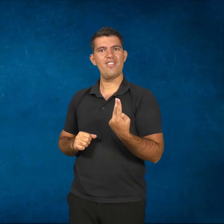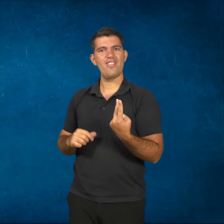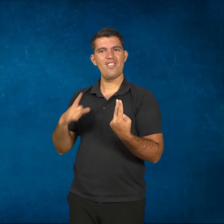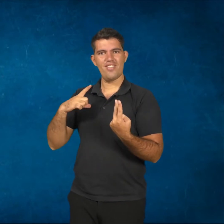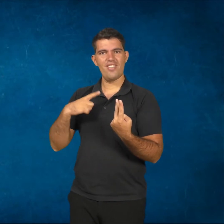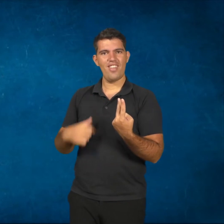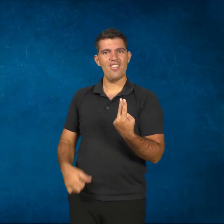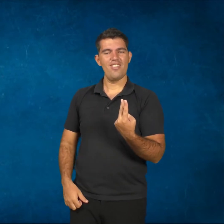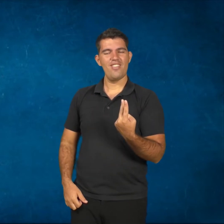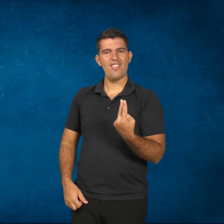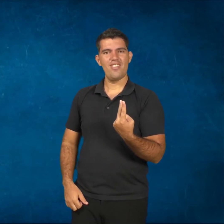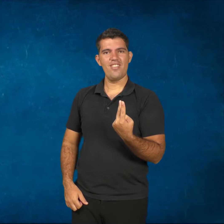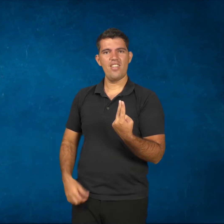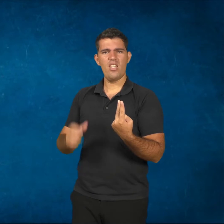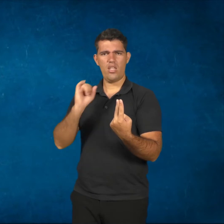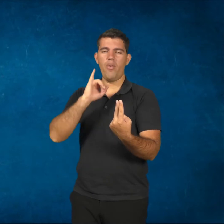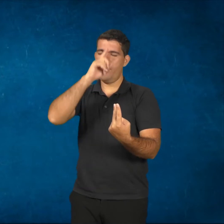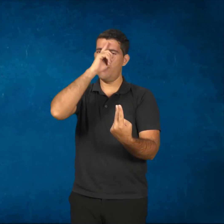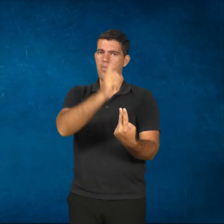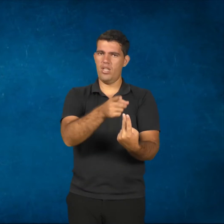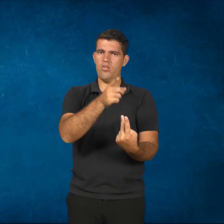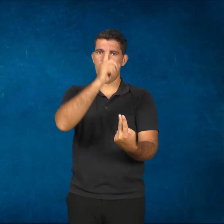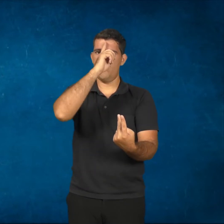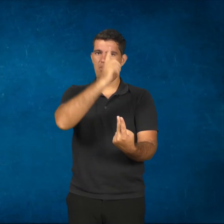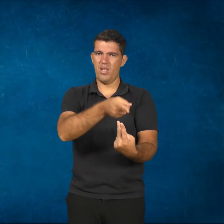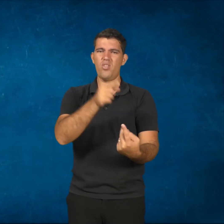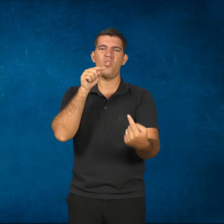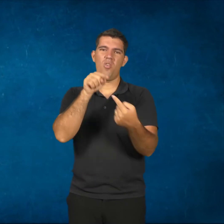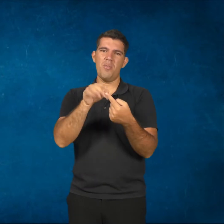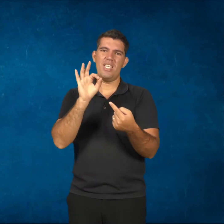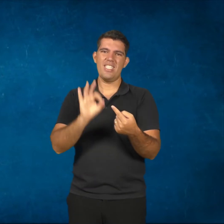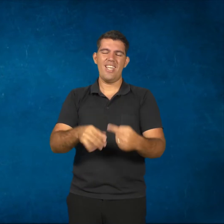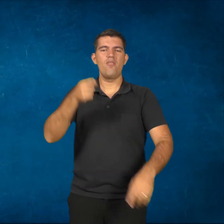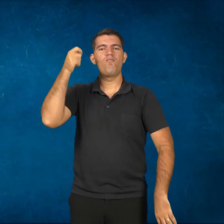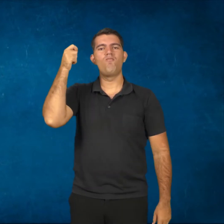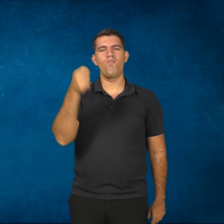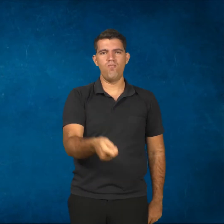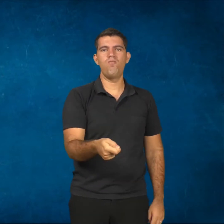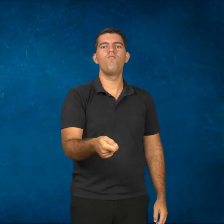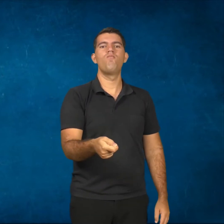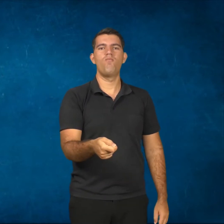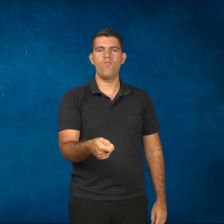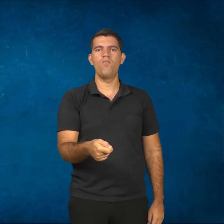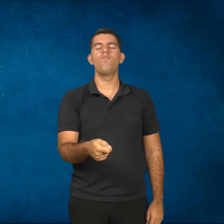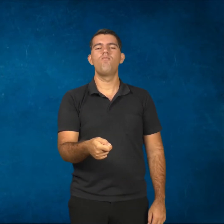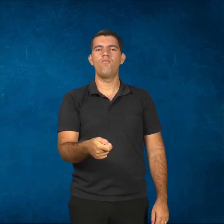Percebe? Essa é a questão da dominação. Veja que a dominação ela é sempre radicalmente